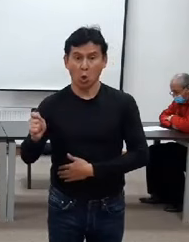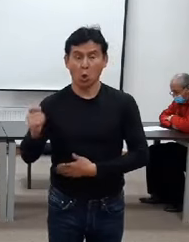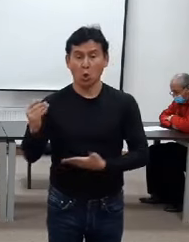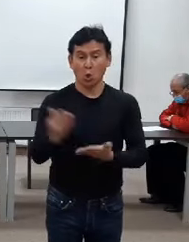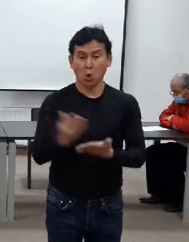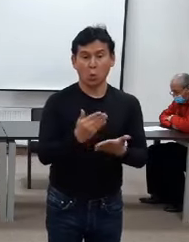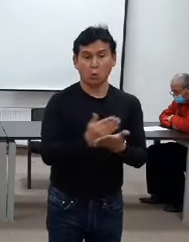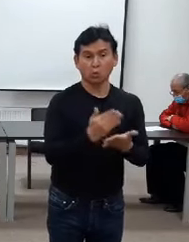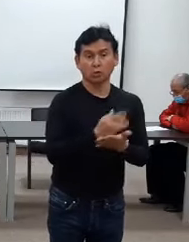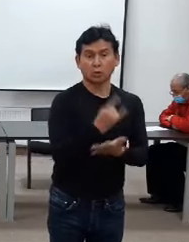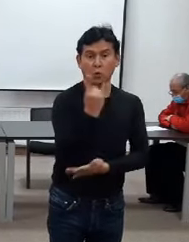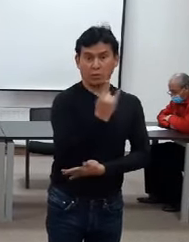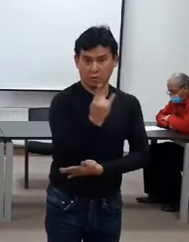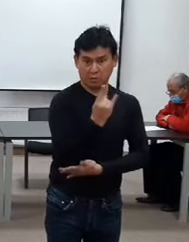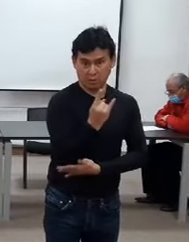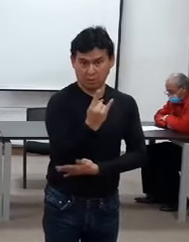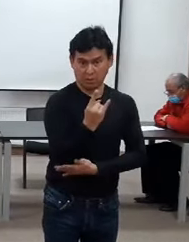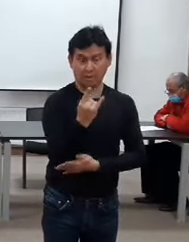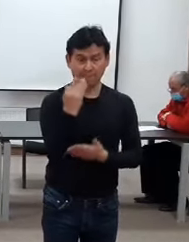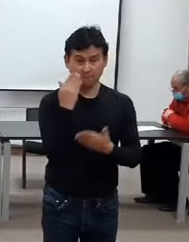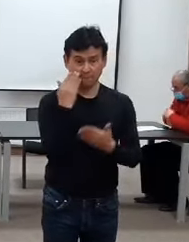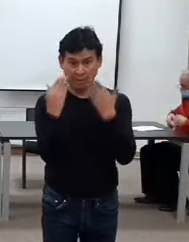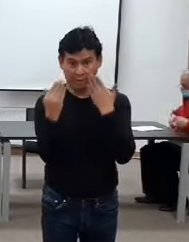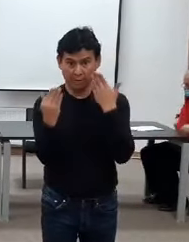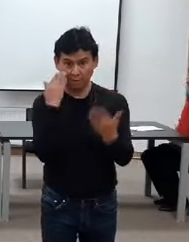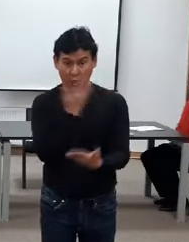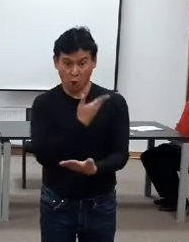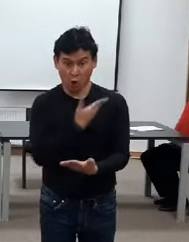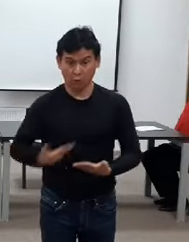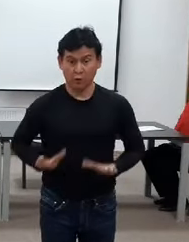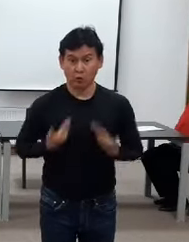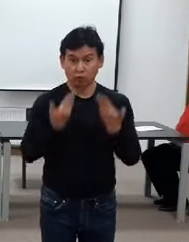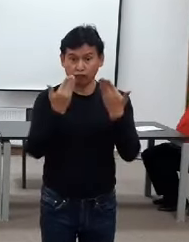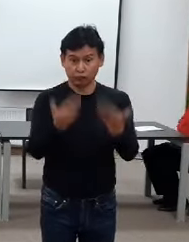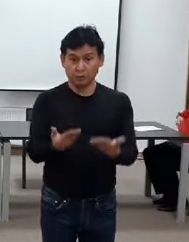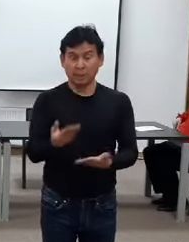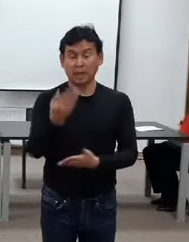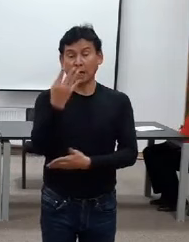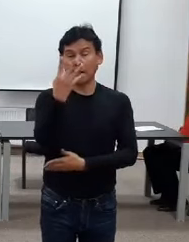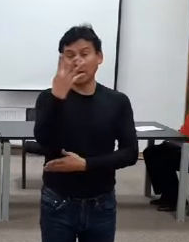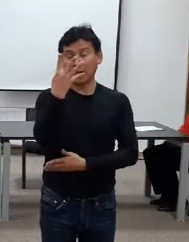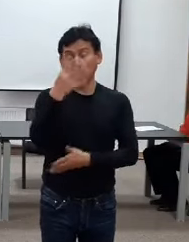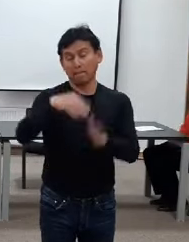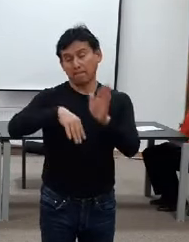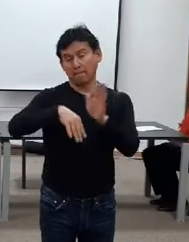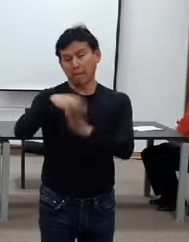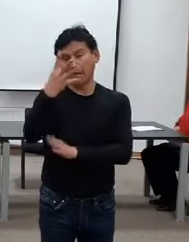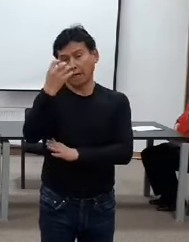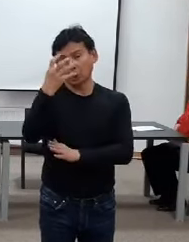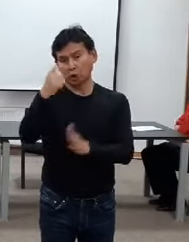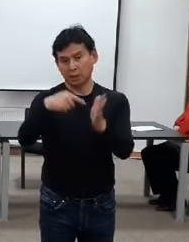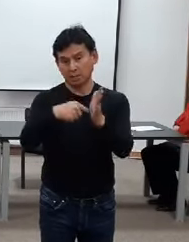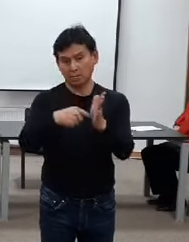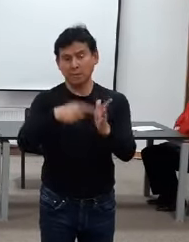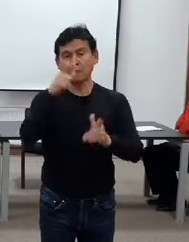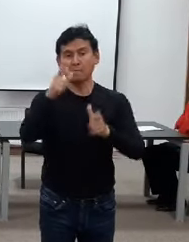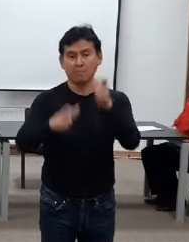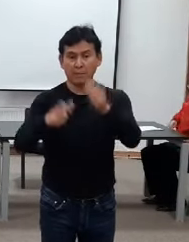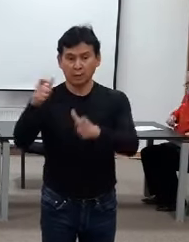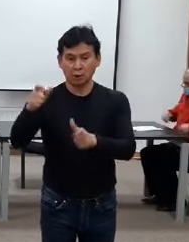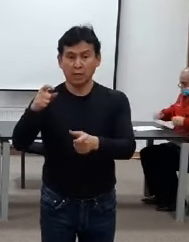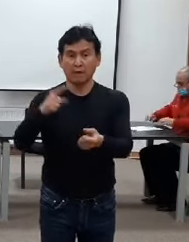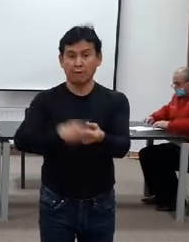familiar de emergencia, beneficio del gobierno que va a llegar a más de 14.000 familias en la región de Aysén,